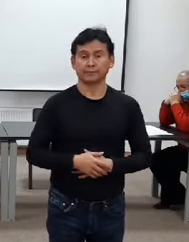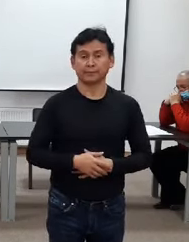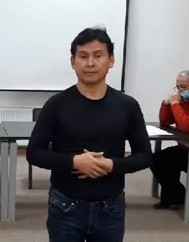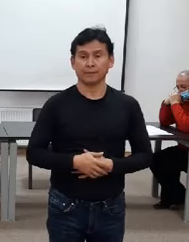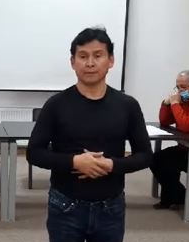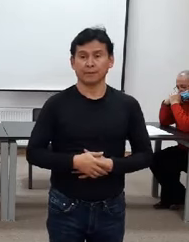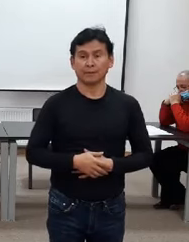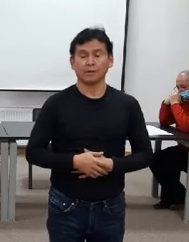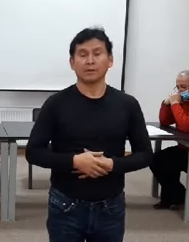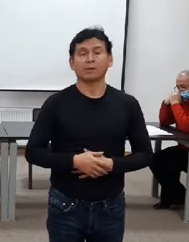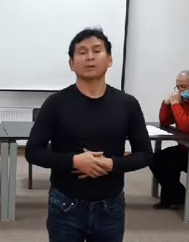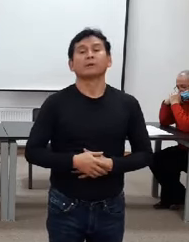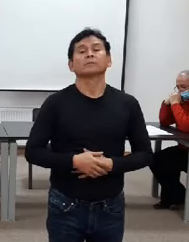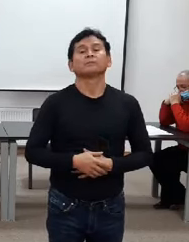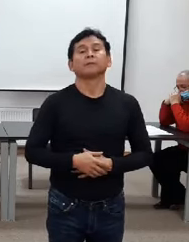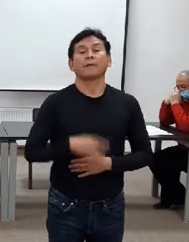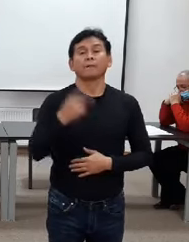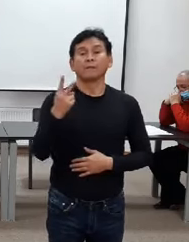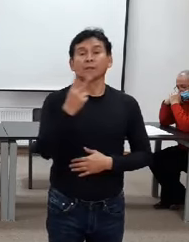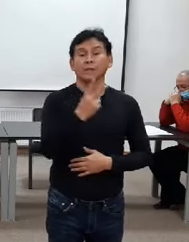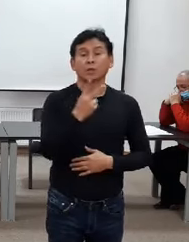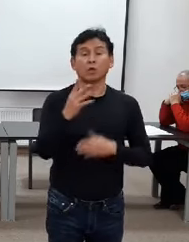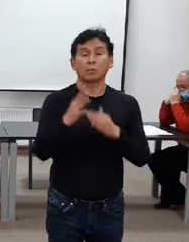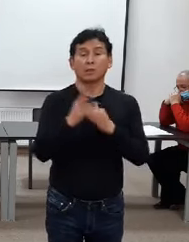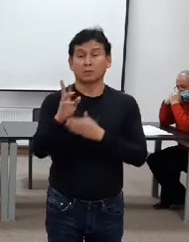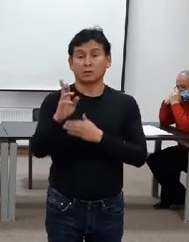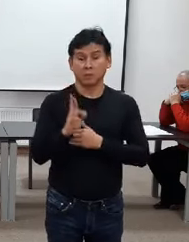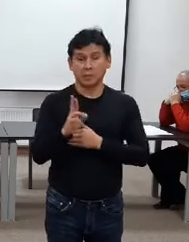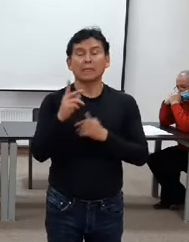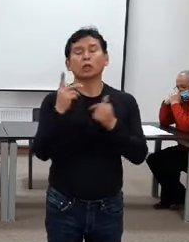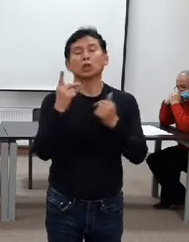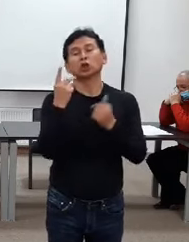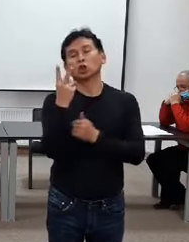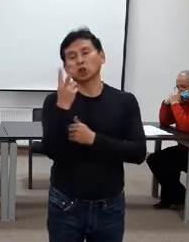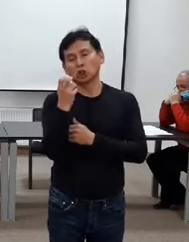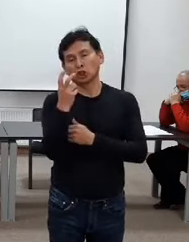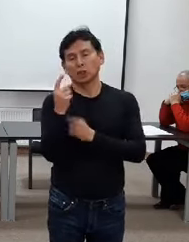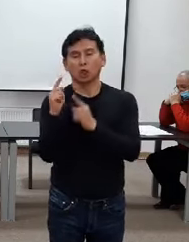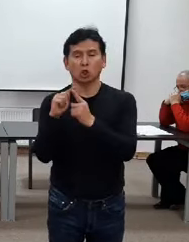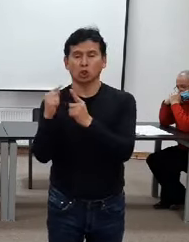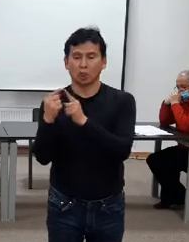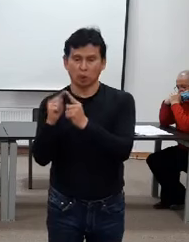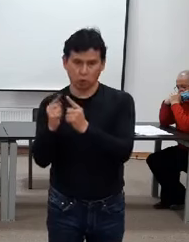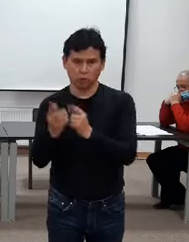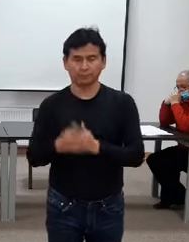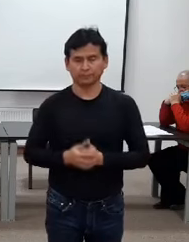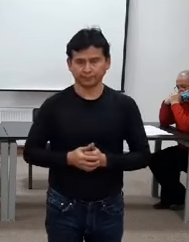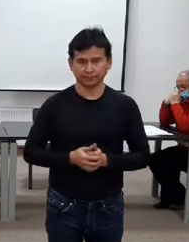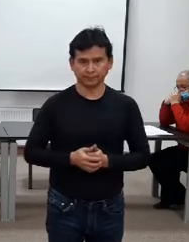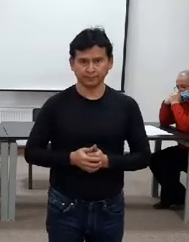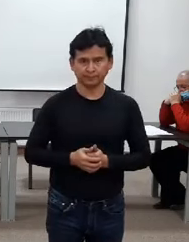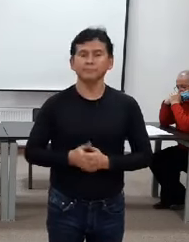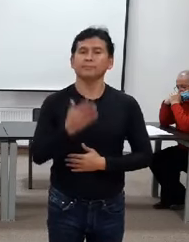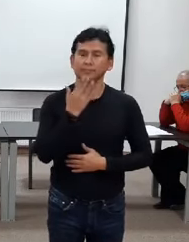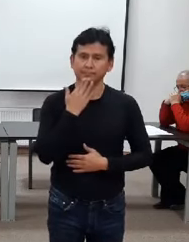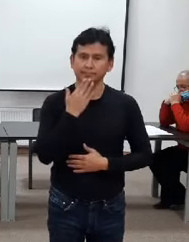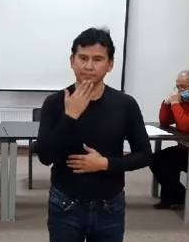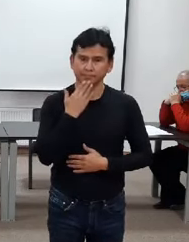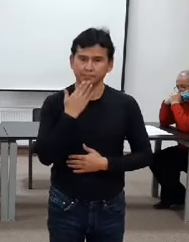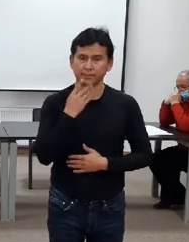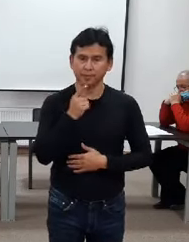24 personas cuarentena, 22 personas que están a la espera de resultados y las 12 personas que son contactos estrechos. También tenemos